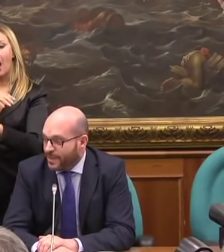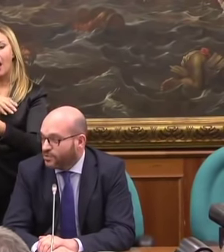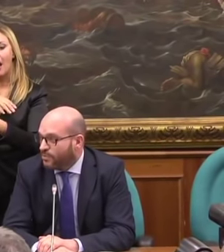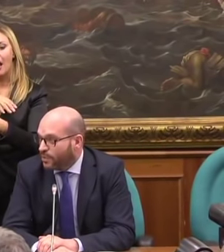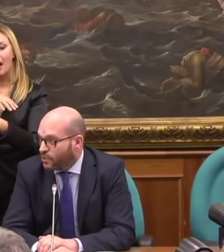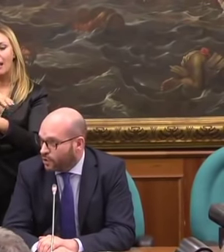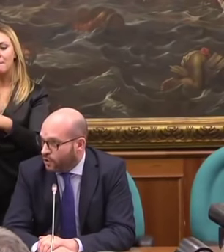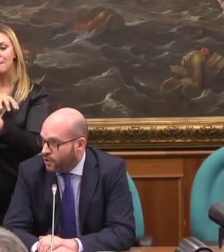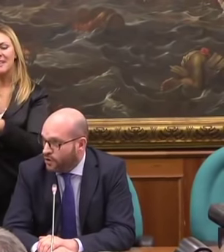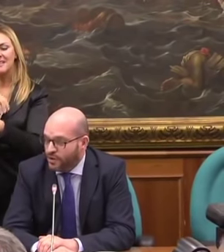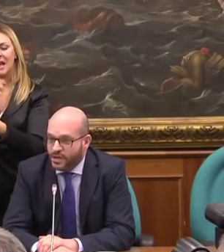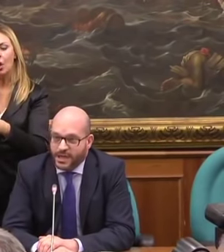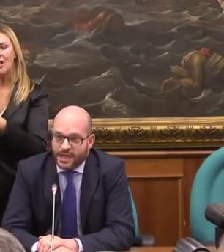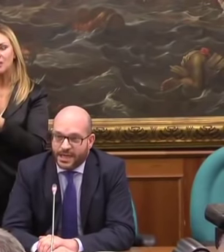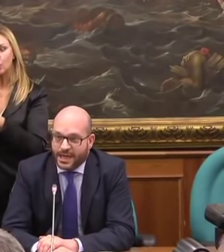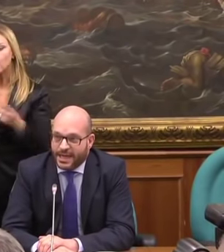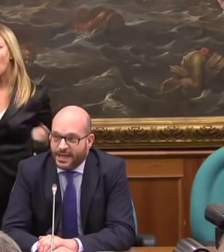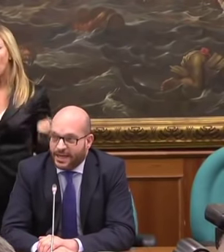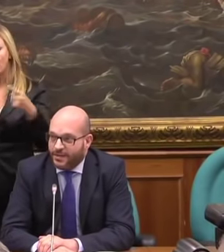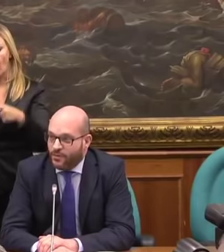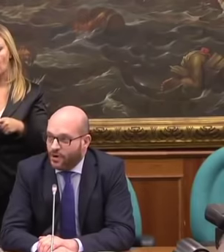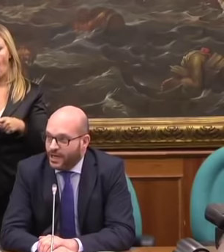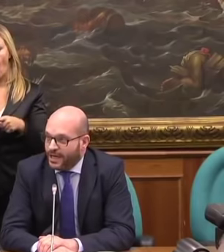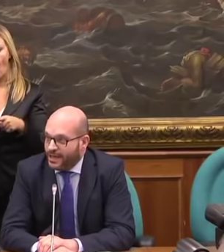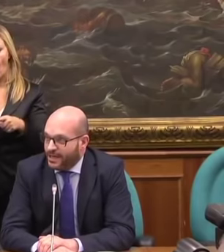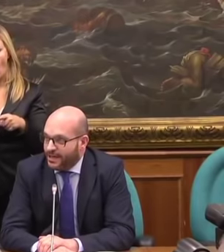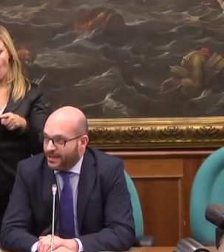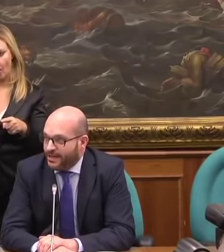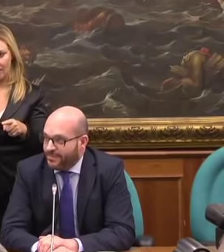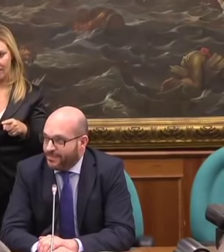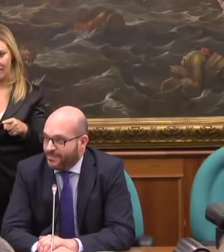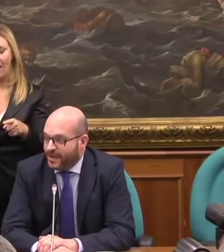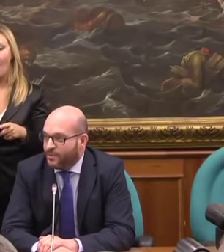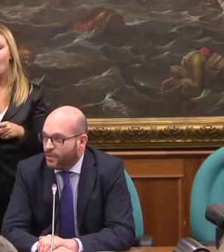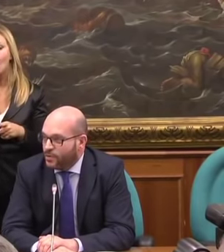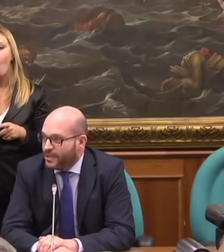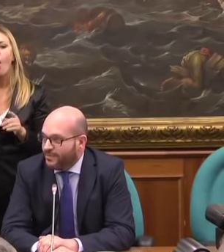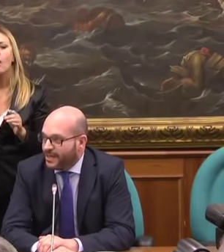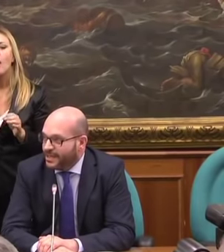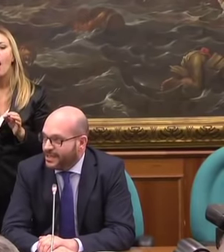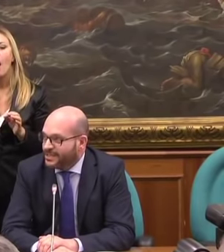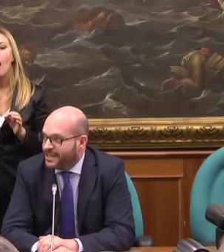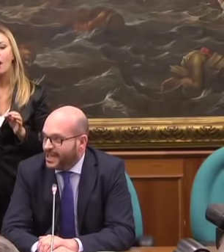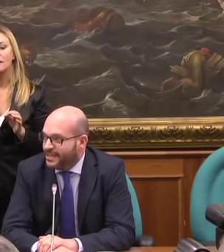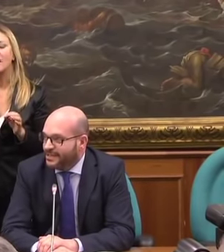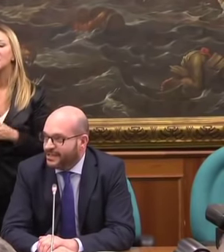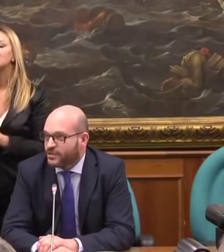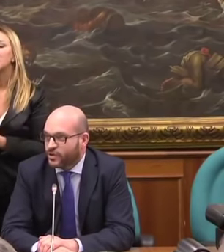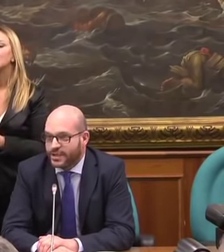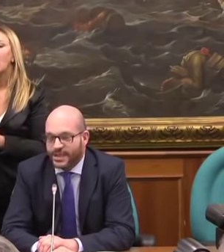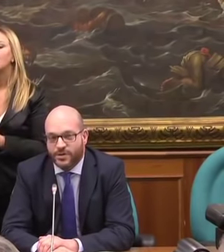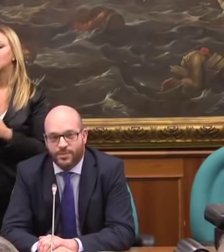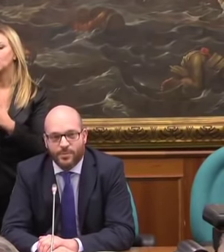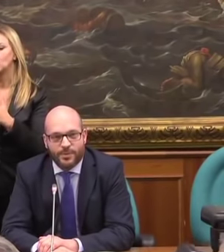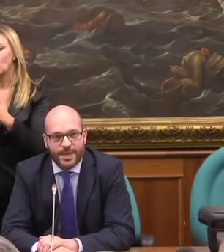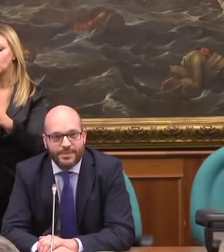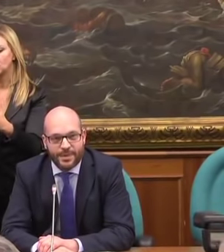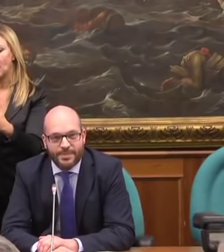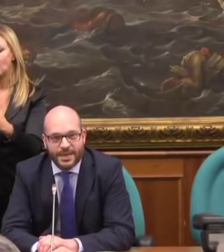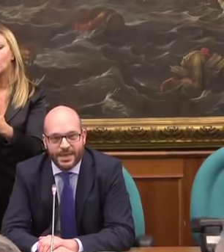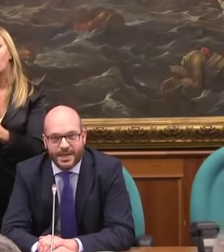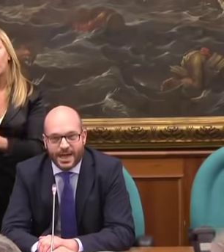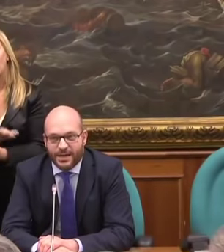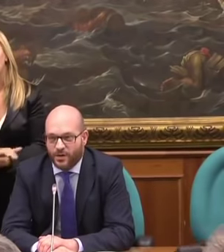si è firmato un protocollo che vuole fare in modo di avere degli insegnanti di sostegno proprio